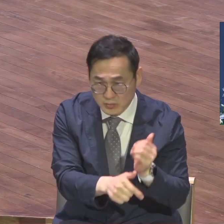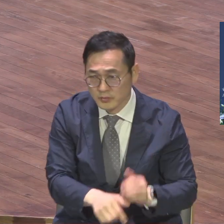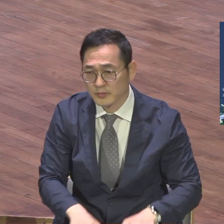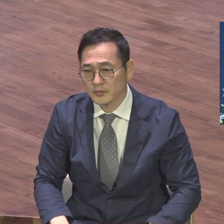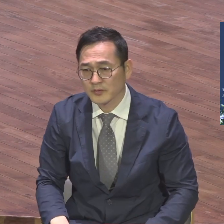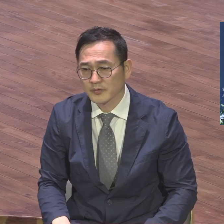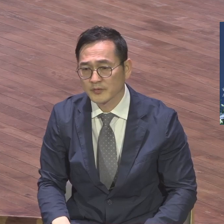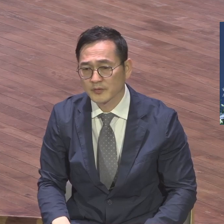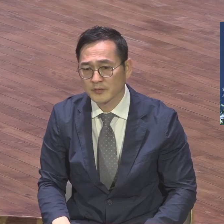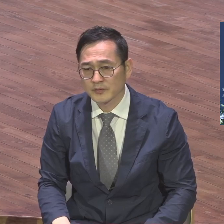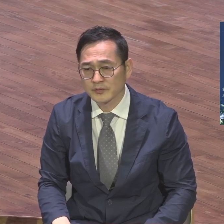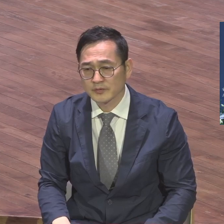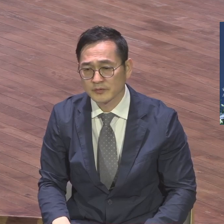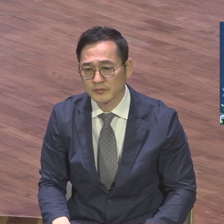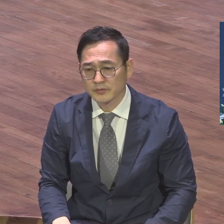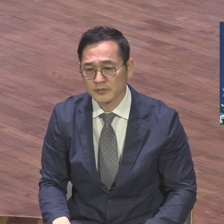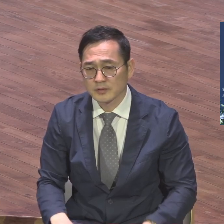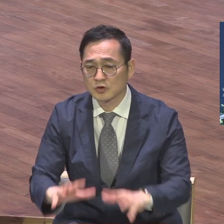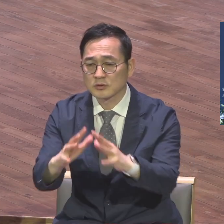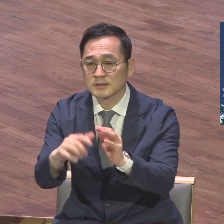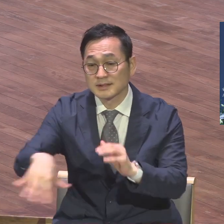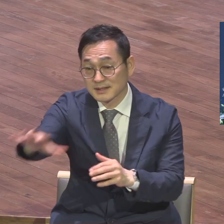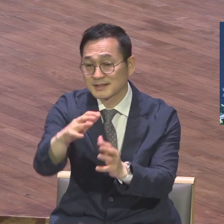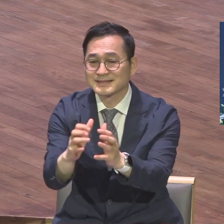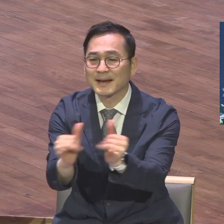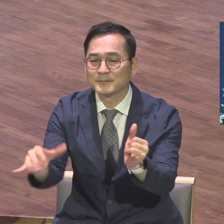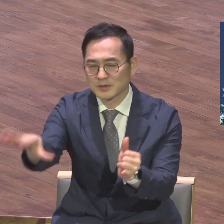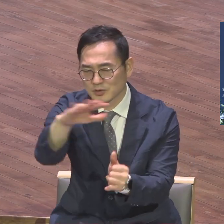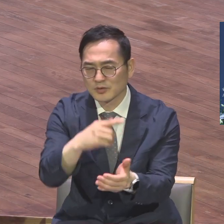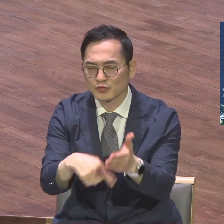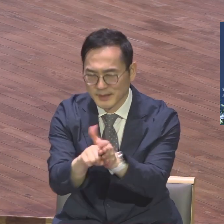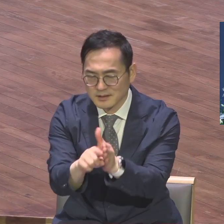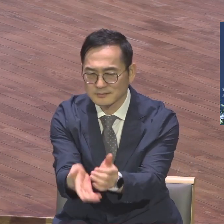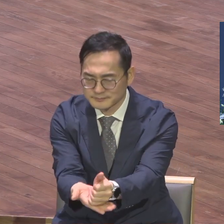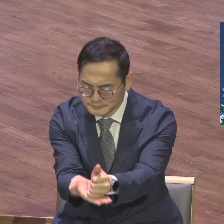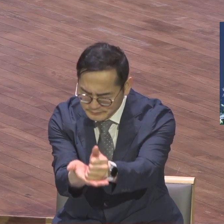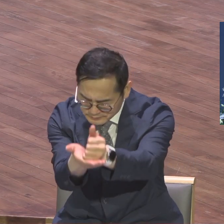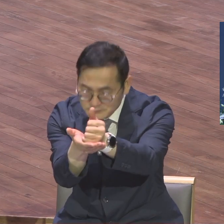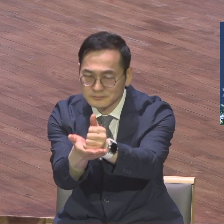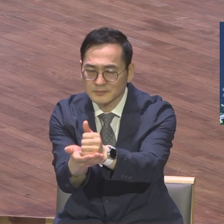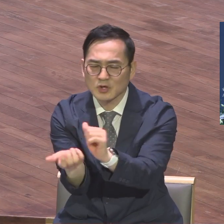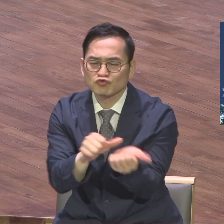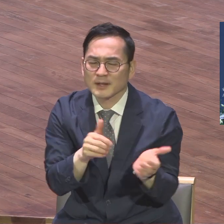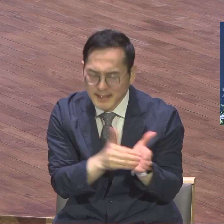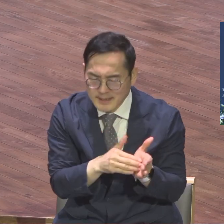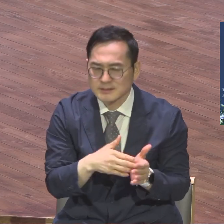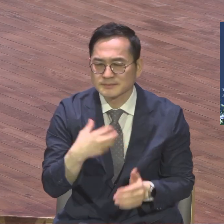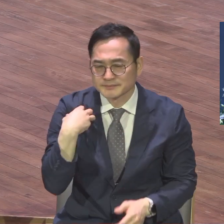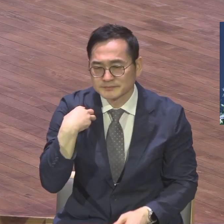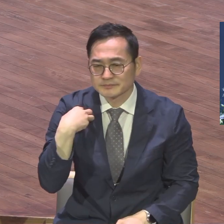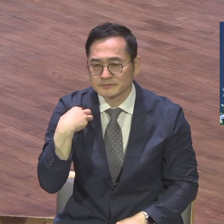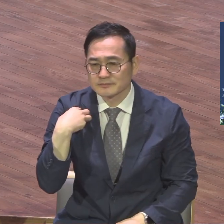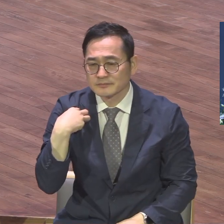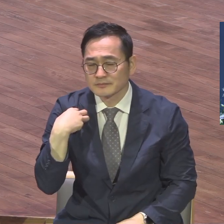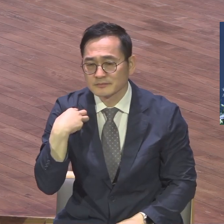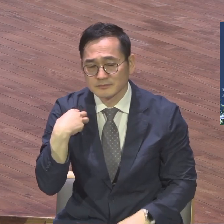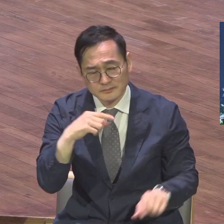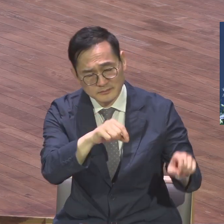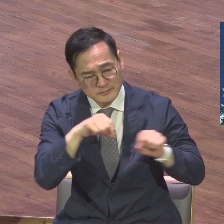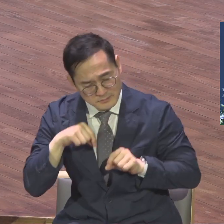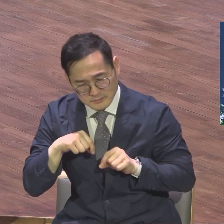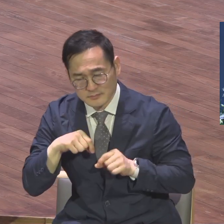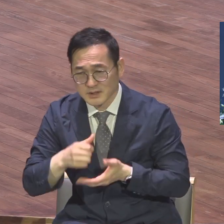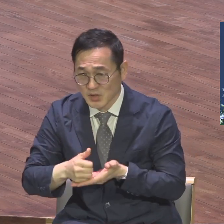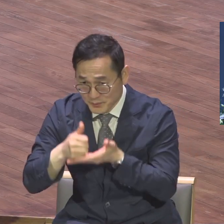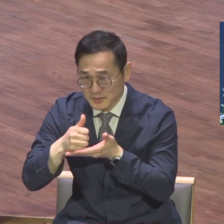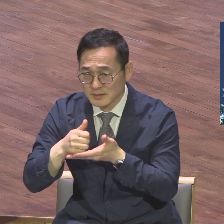살리는 섬김의 삶을 살아야 된다. 무엇보다도 예수님께서 보이시는 섬김의 삶은 창세기 3장 문제에서